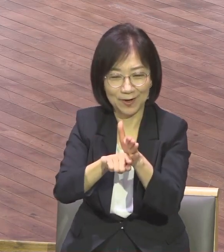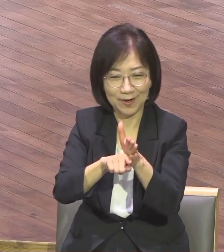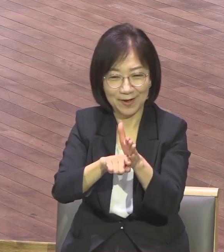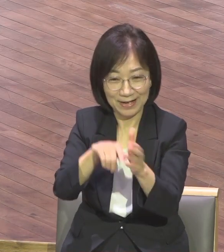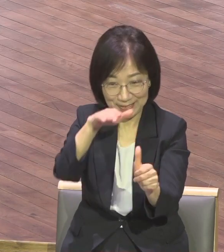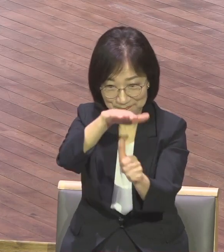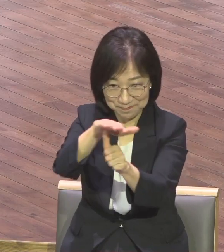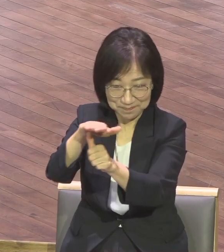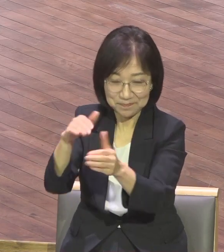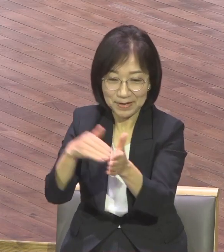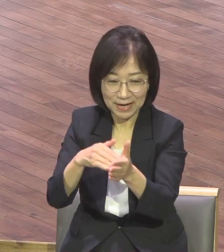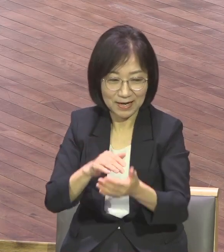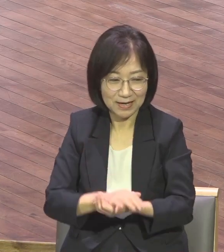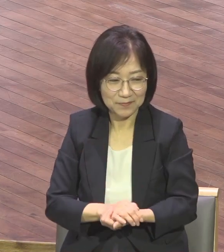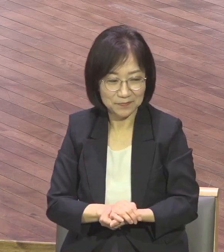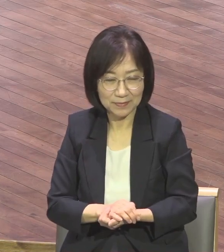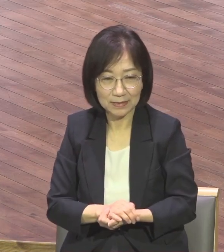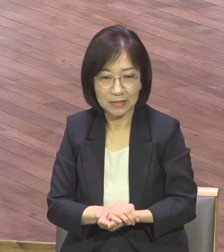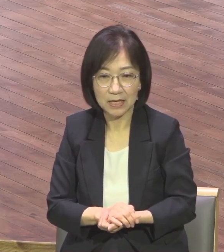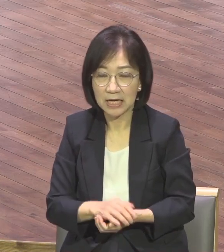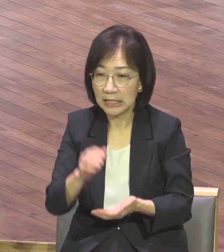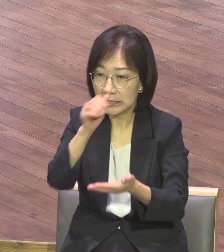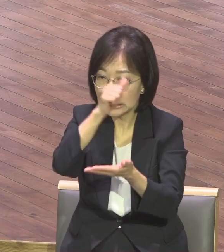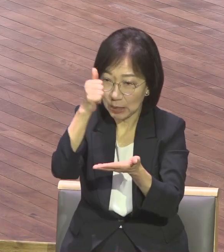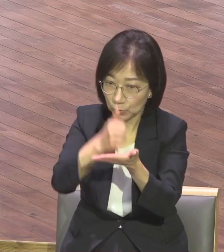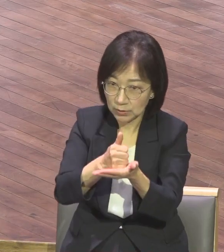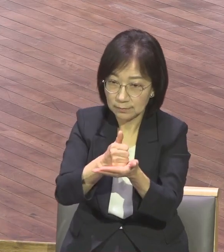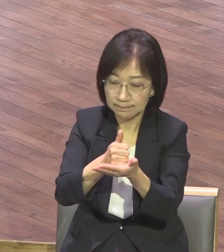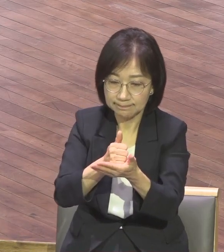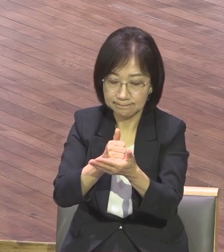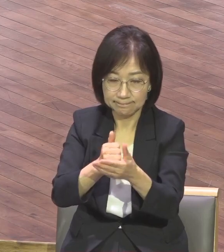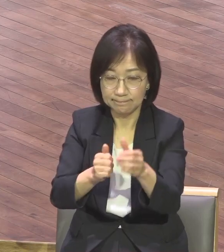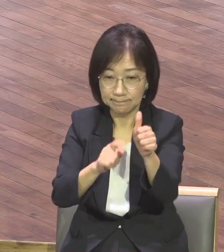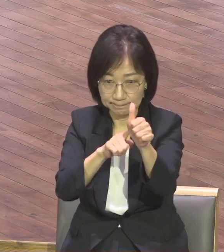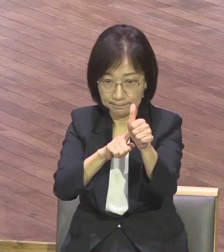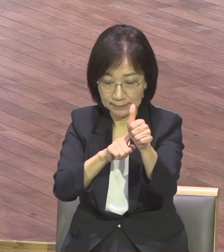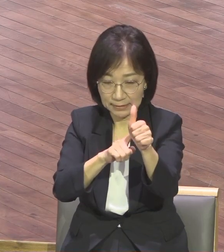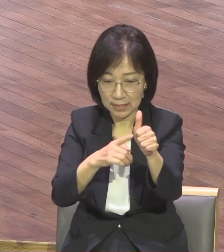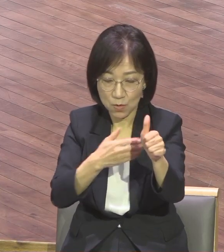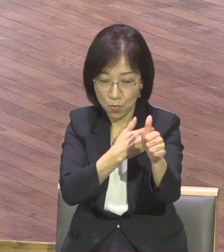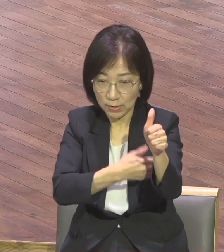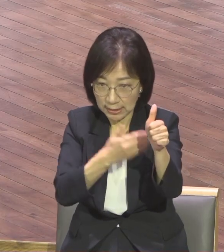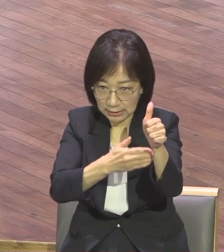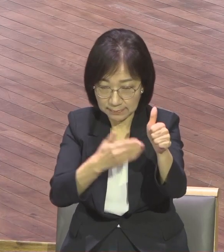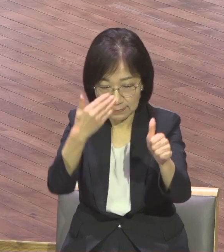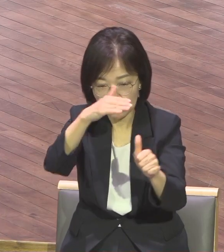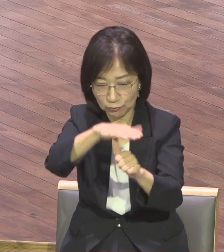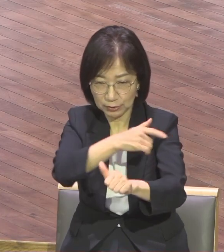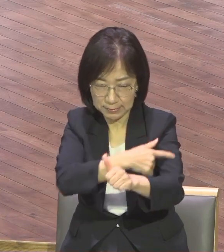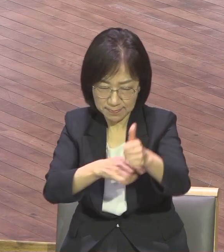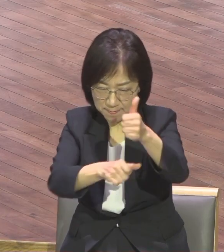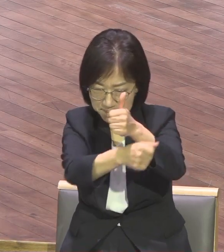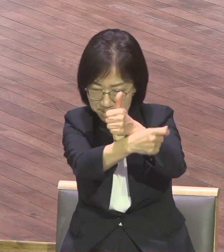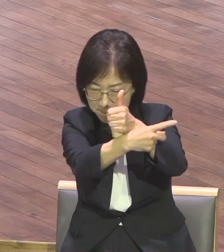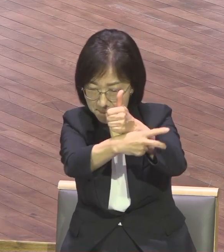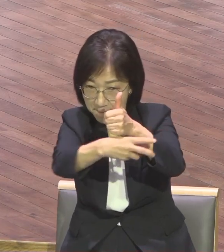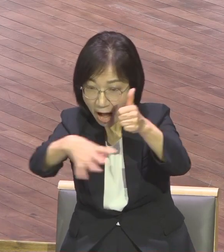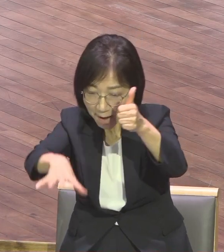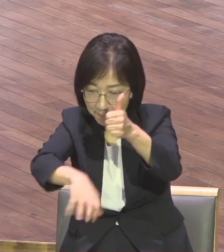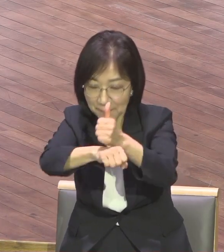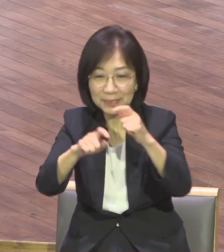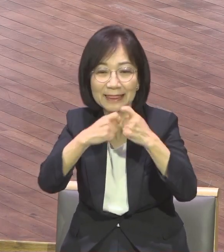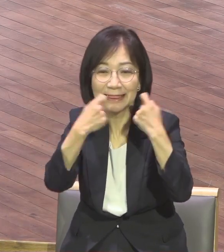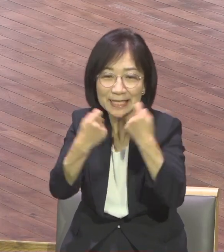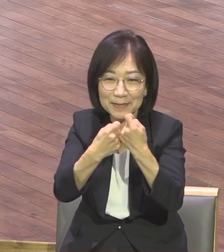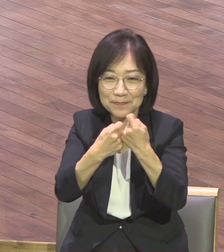237개 장로, 장로들 중심으로 군사, 안수집사, 청년 백신